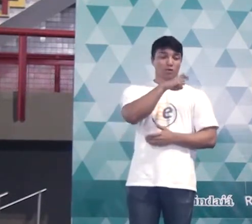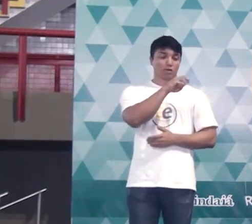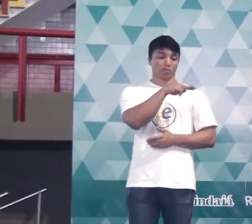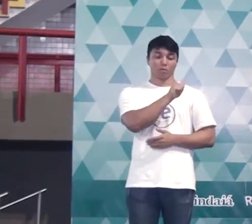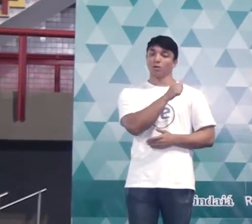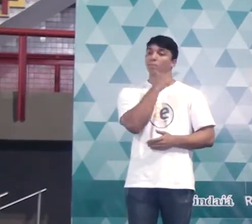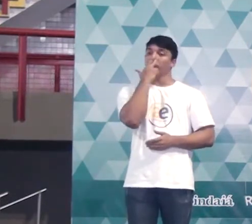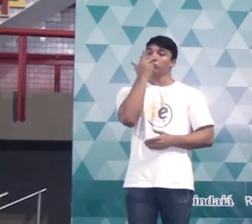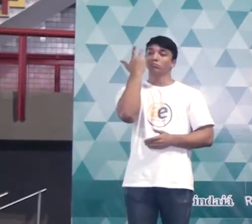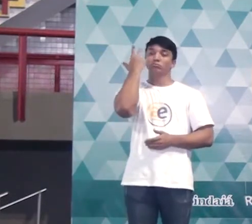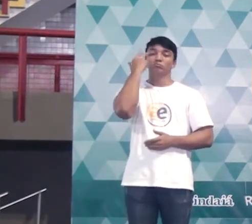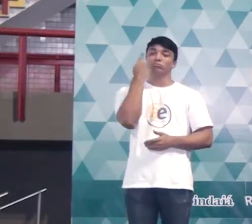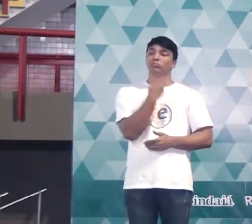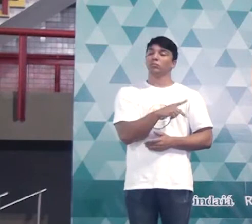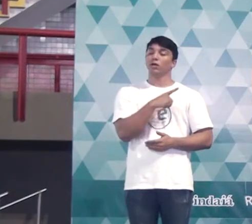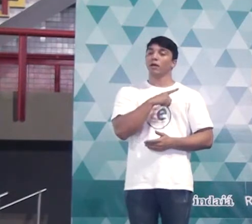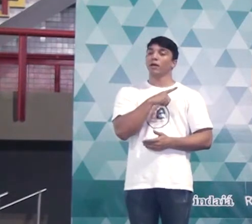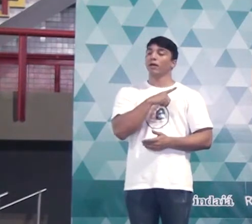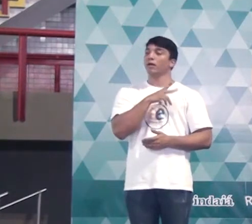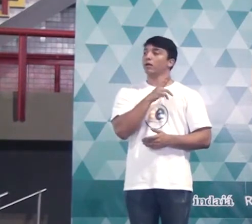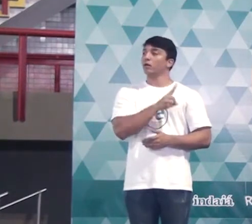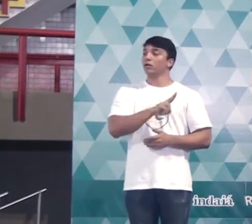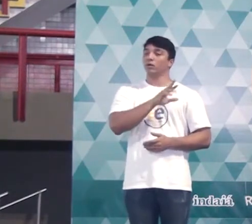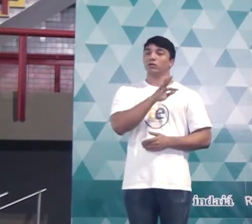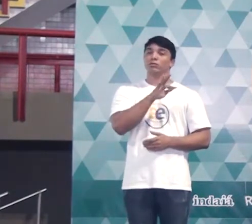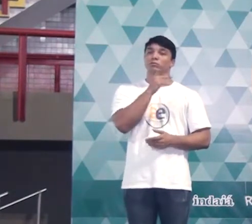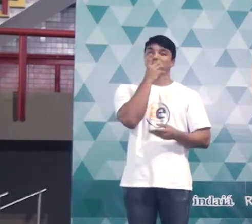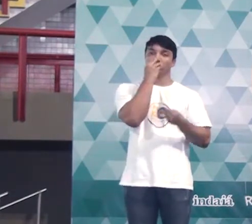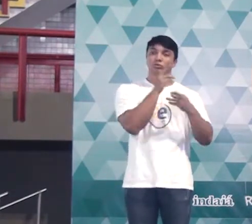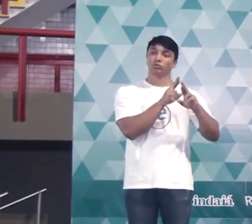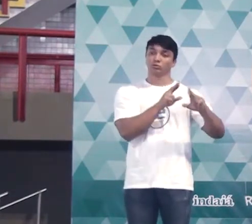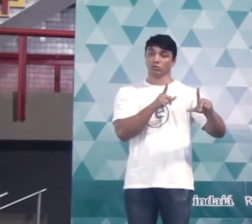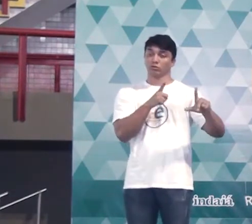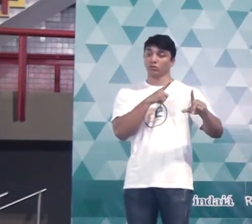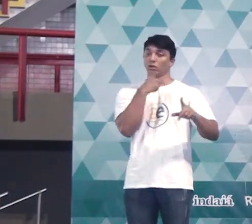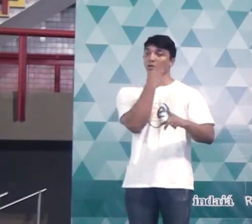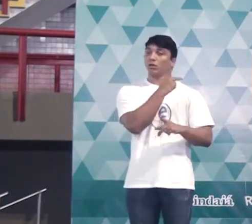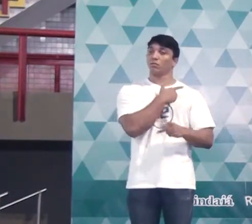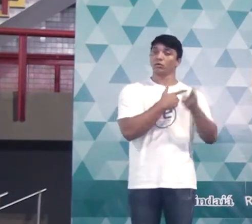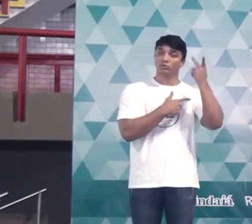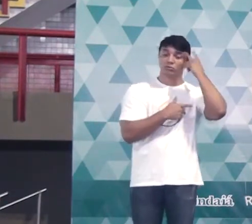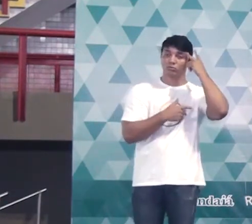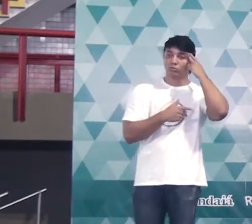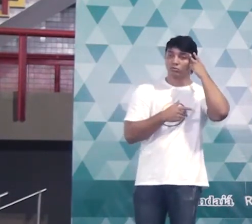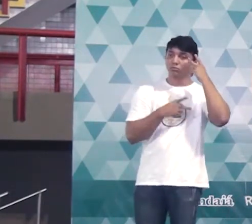para nós são fricativos, para eles se